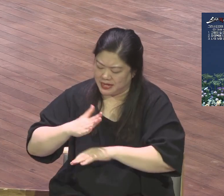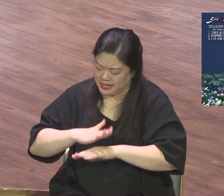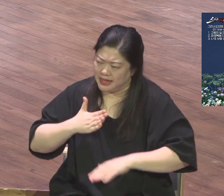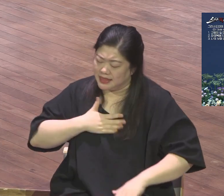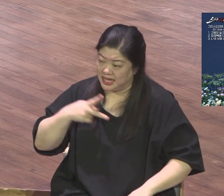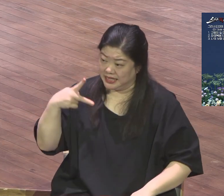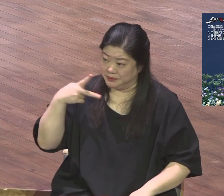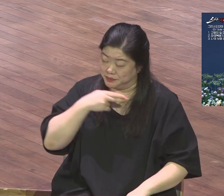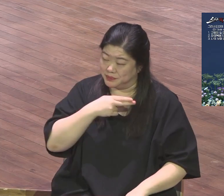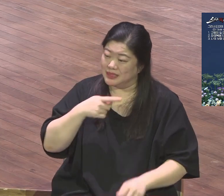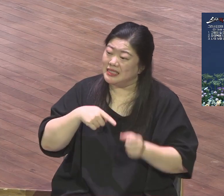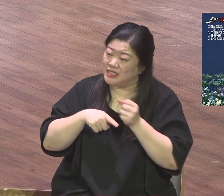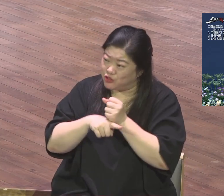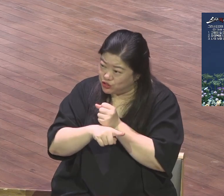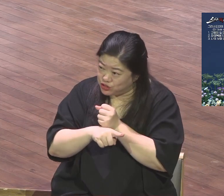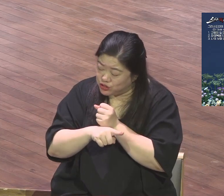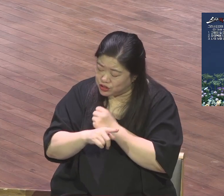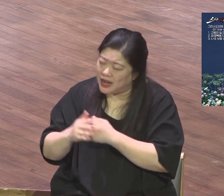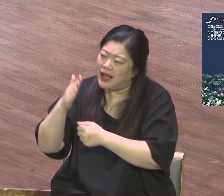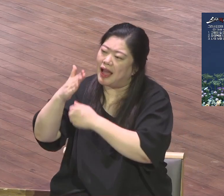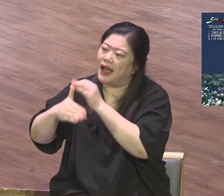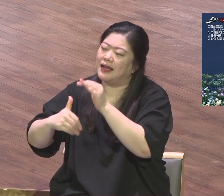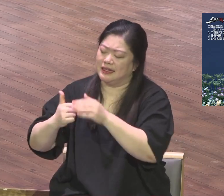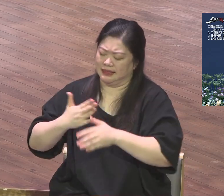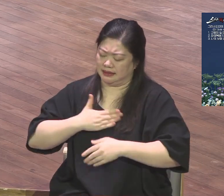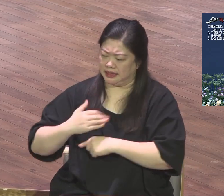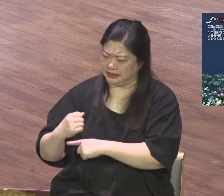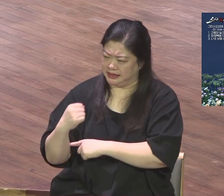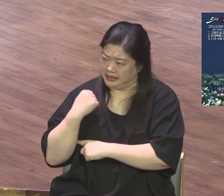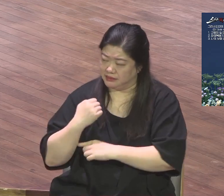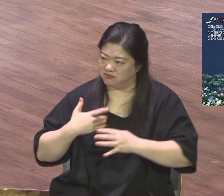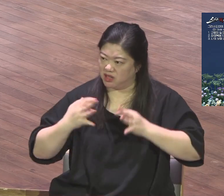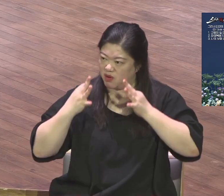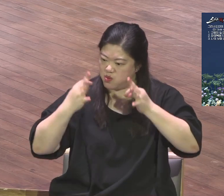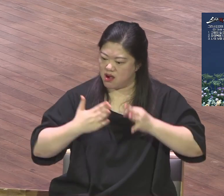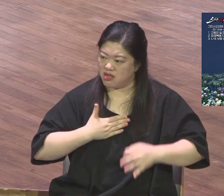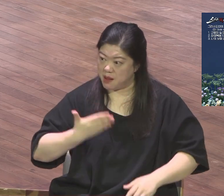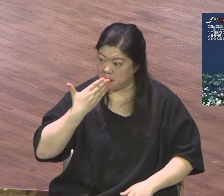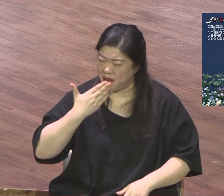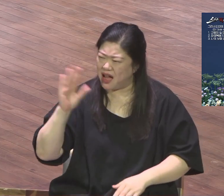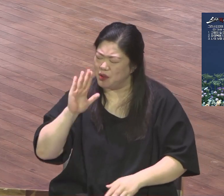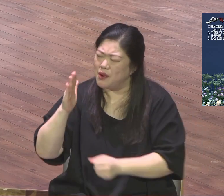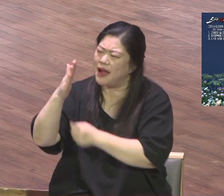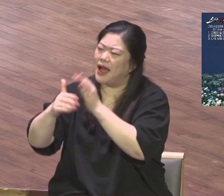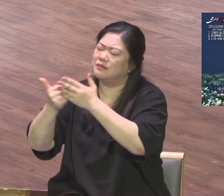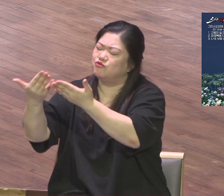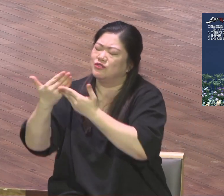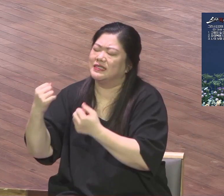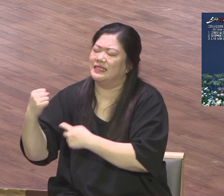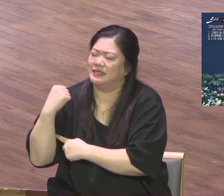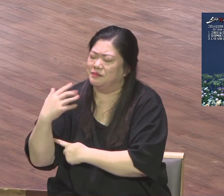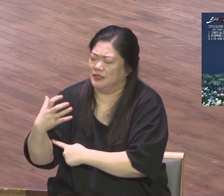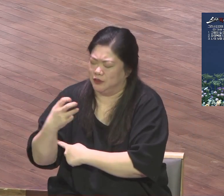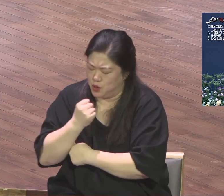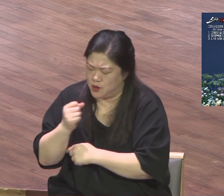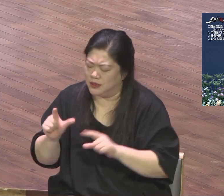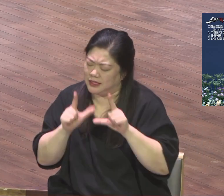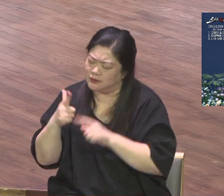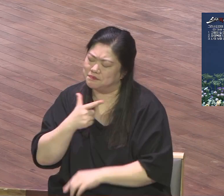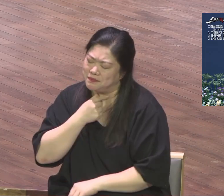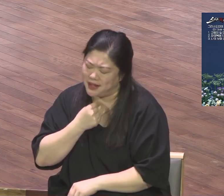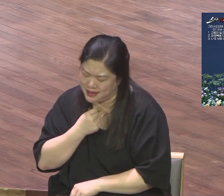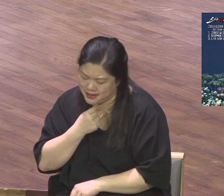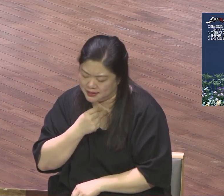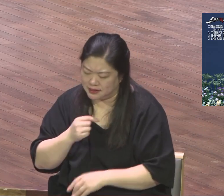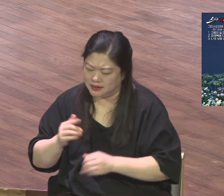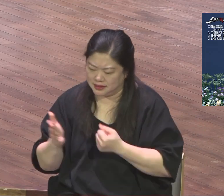그런 마음이거든요. 그게 뭐냐면은 예수 그리스도에다가 최고의 가치를 부여하는 마음의 신앙 고백이 그게 표현이 된